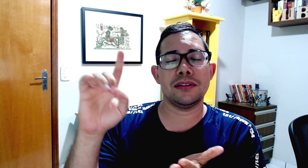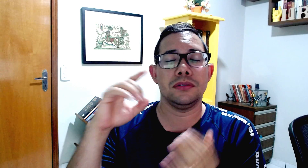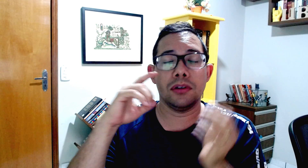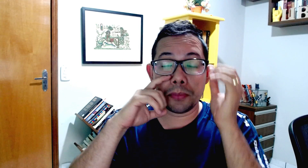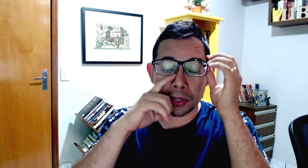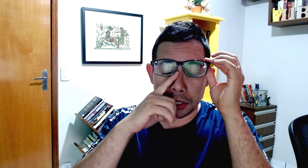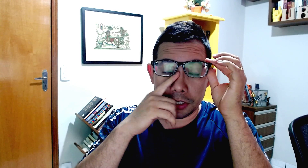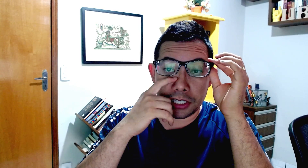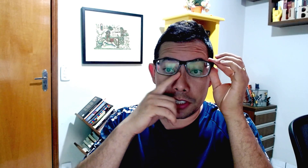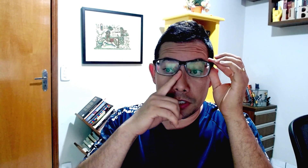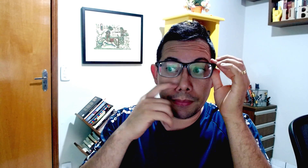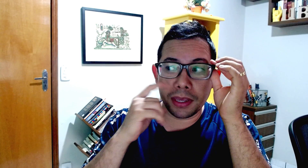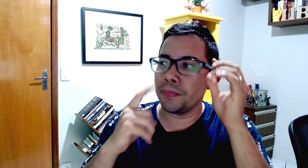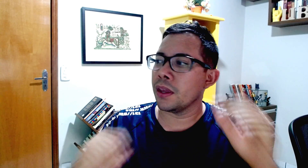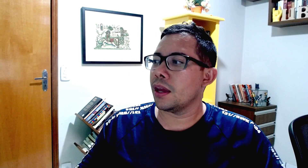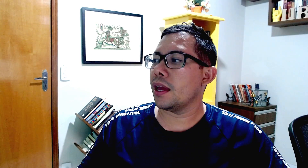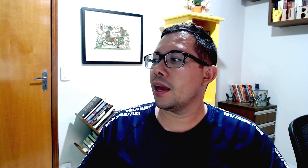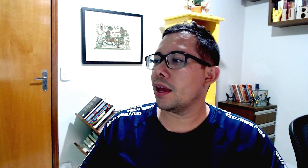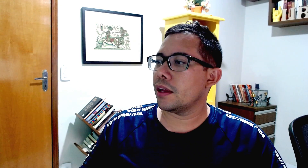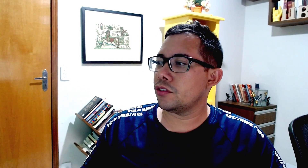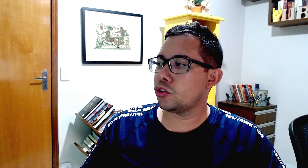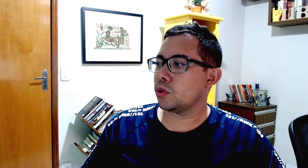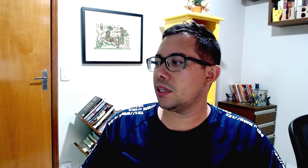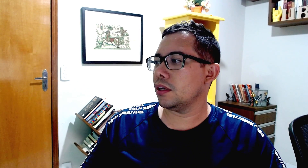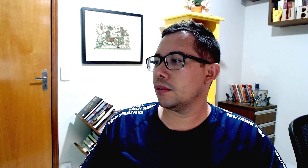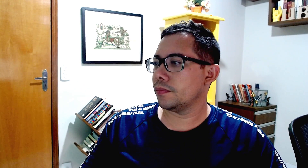Então é importante a gente saber disso aqui.